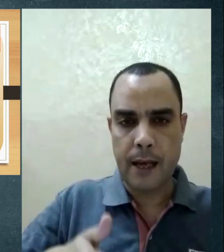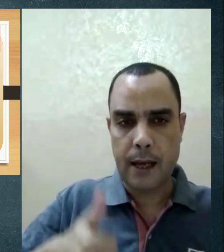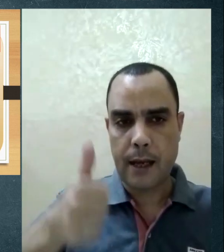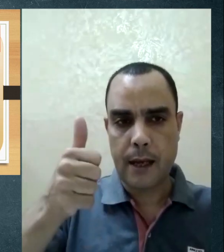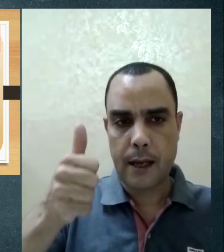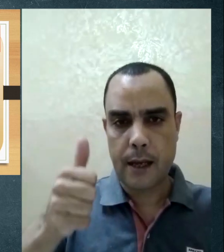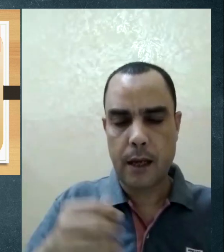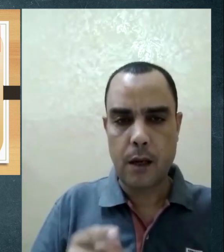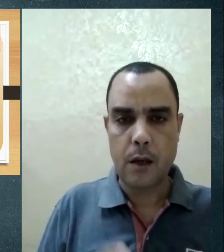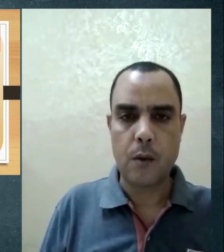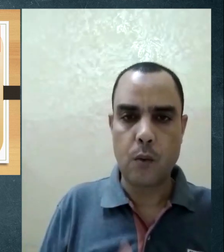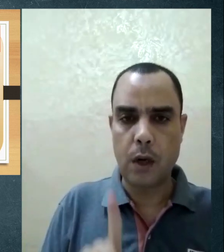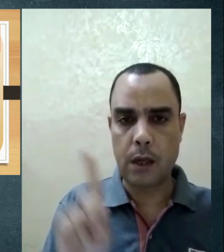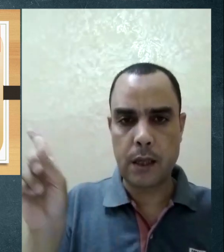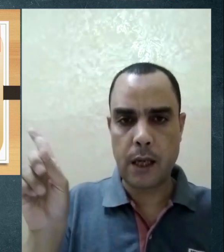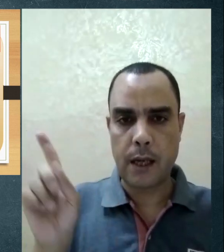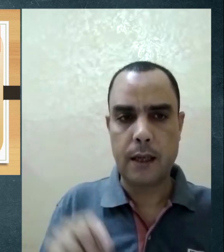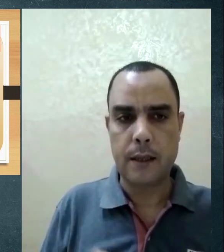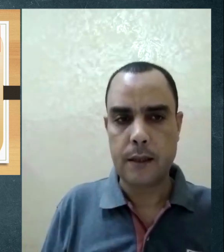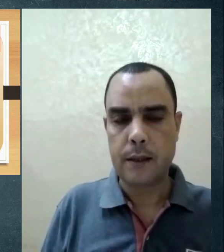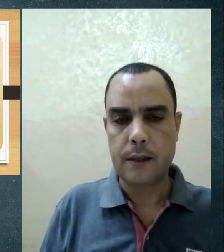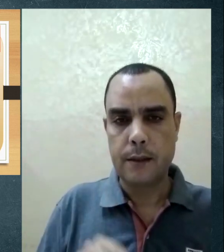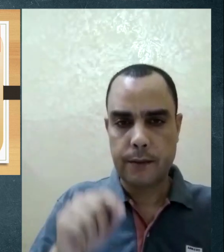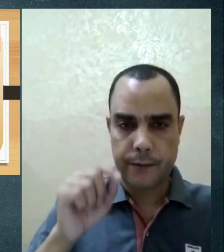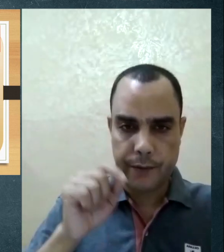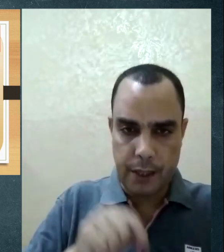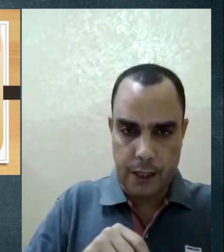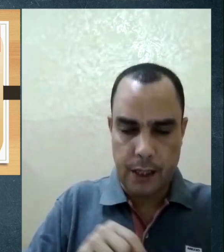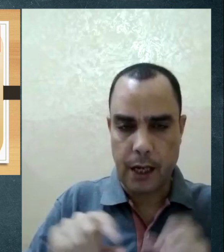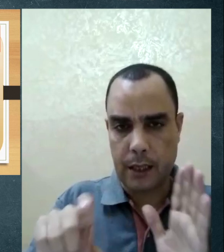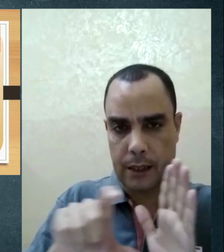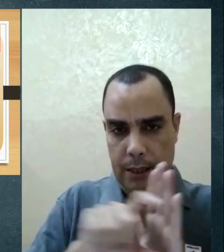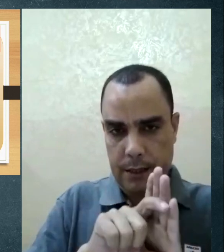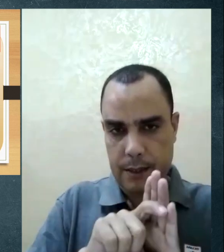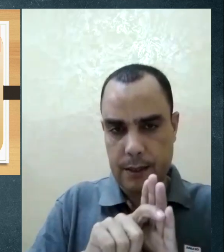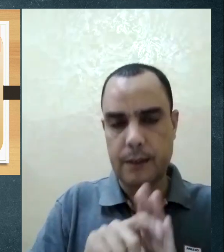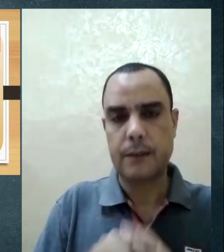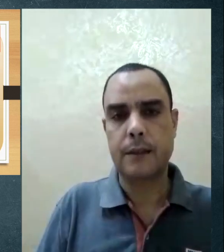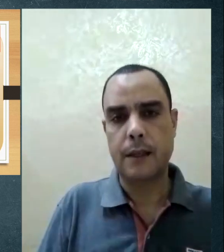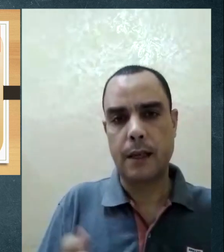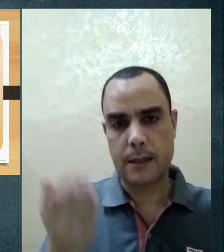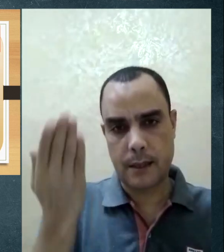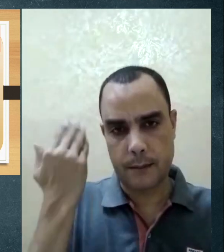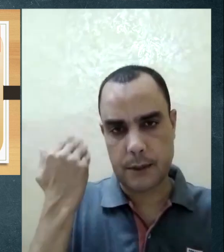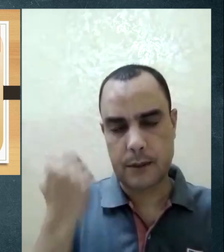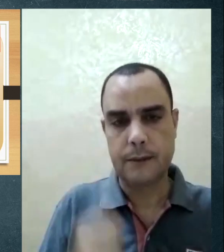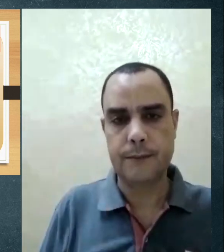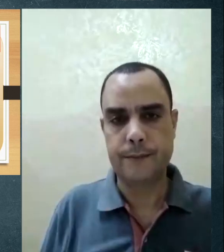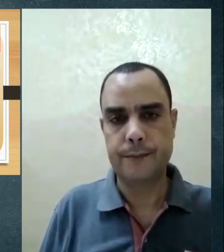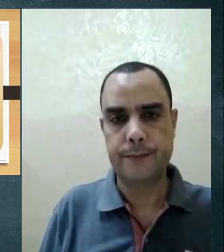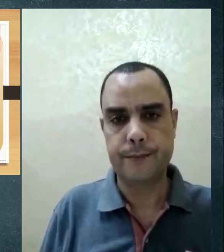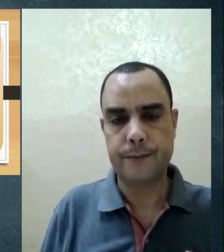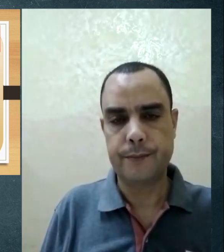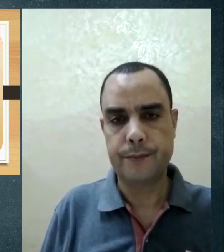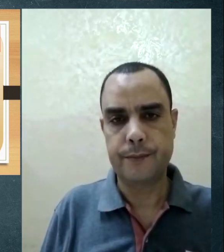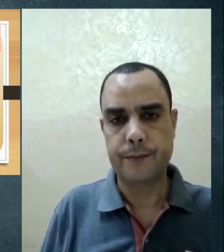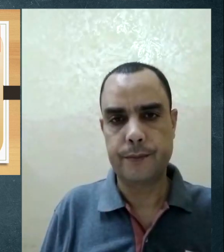كما ورد في النص السابق.